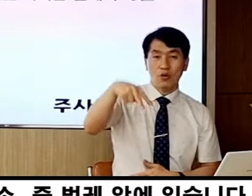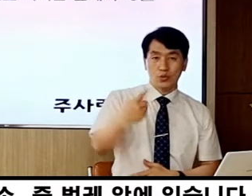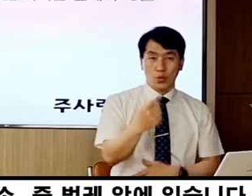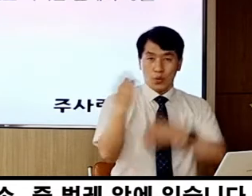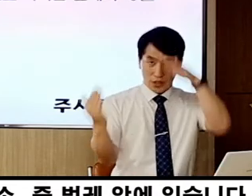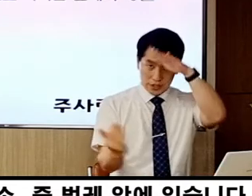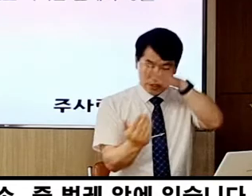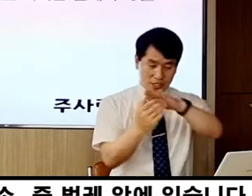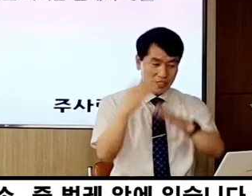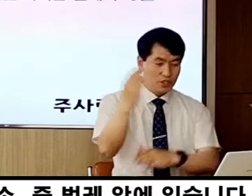지성소,